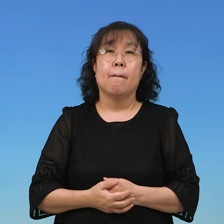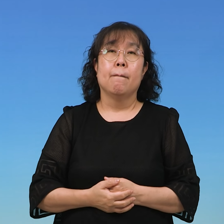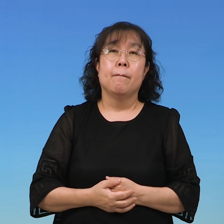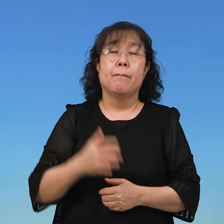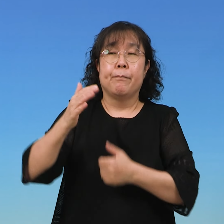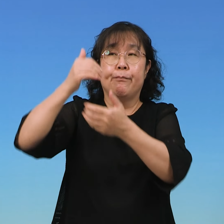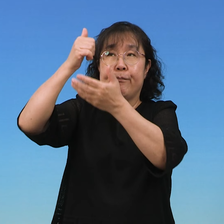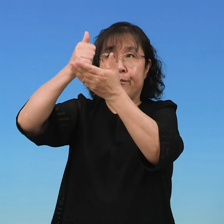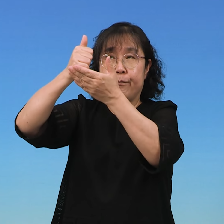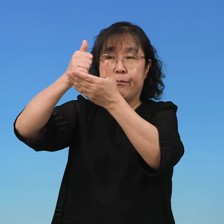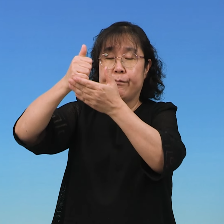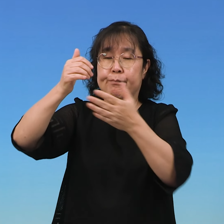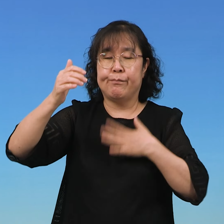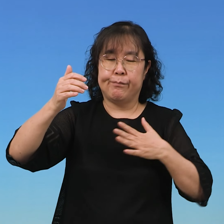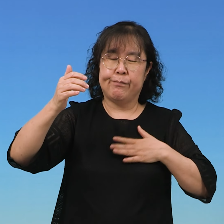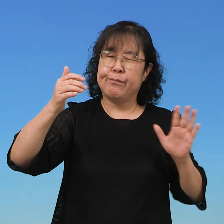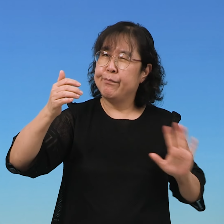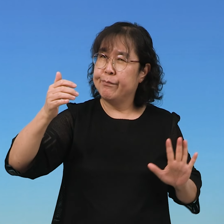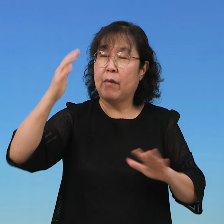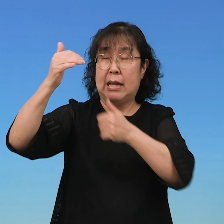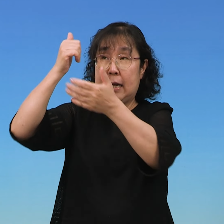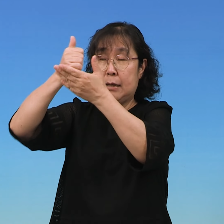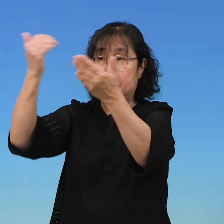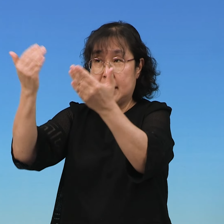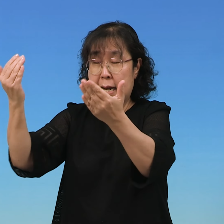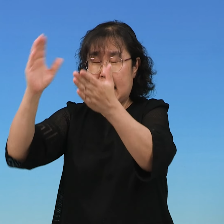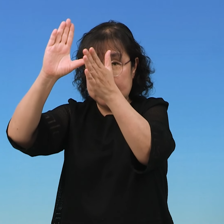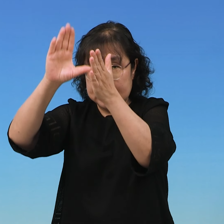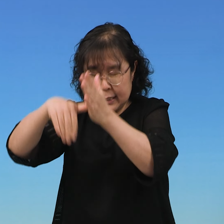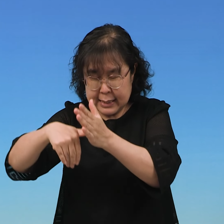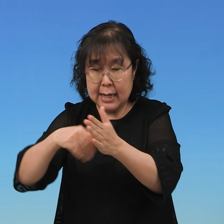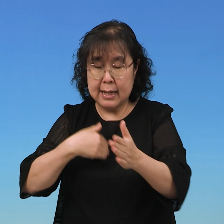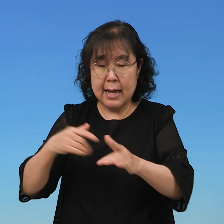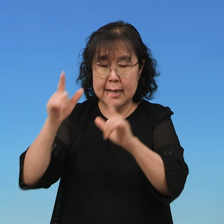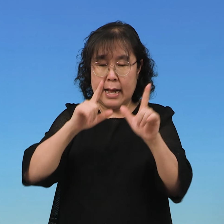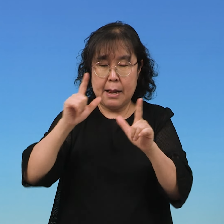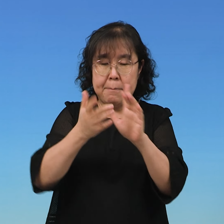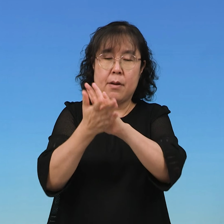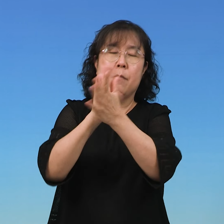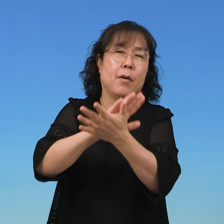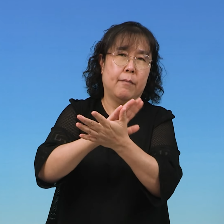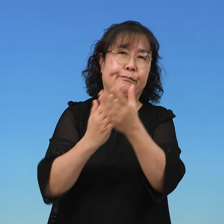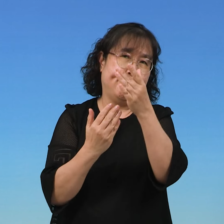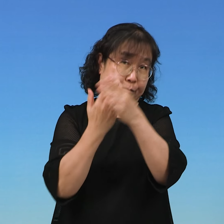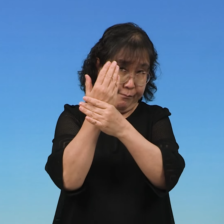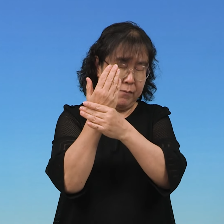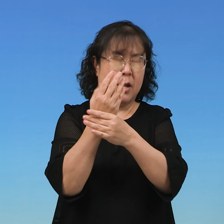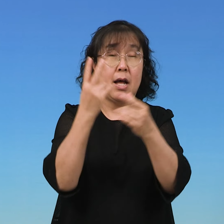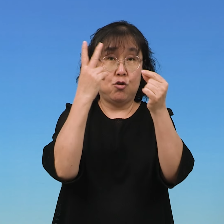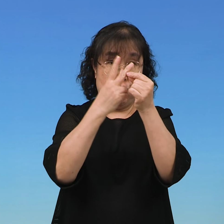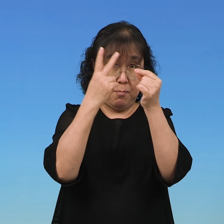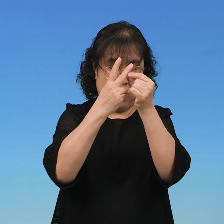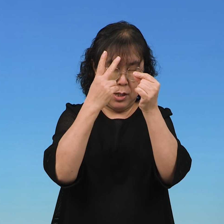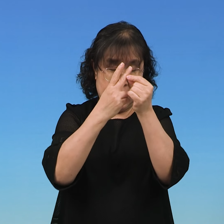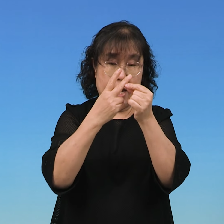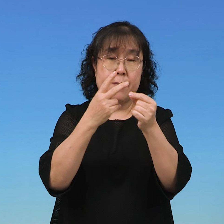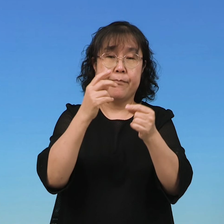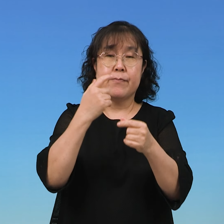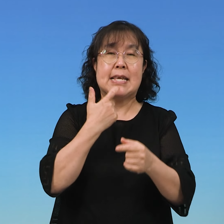아니라 그분이 일하실 때 내 인생의 변화는 일어날 줄 믿습니다. 이게 첫 번째입니다. 두